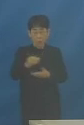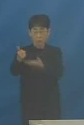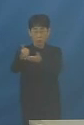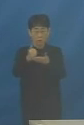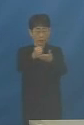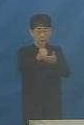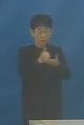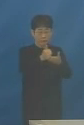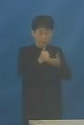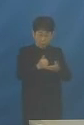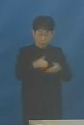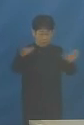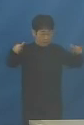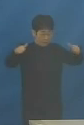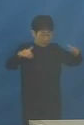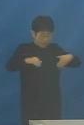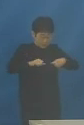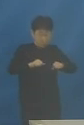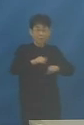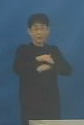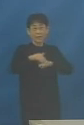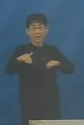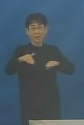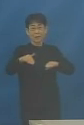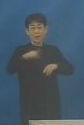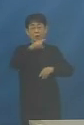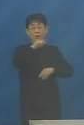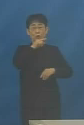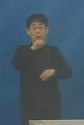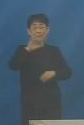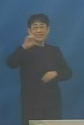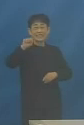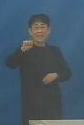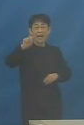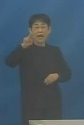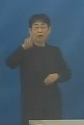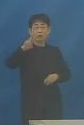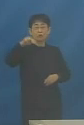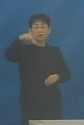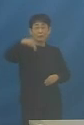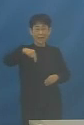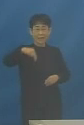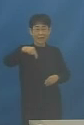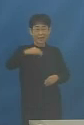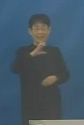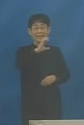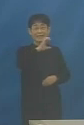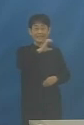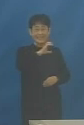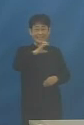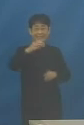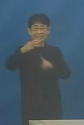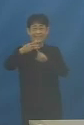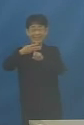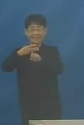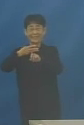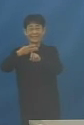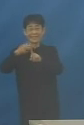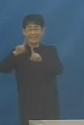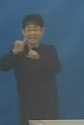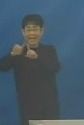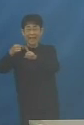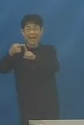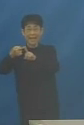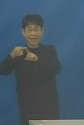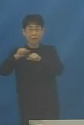ことになります鳥取サウナー see いを任命しようと思いますまあ後藤